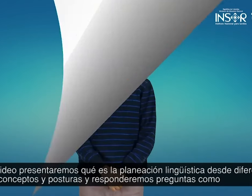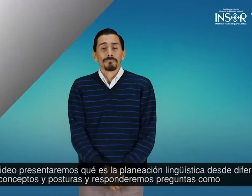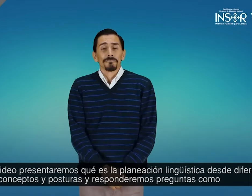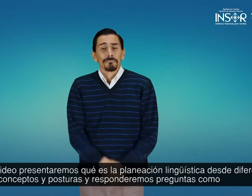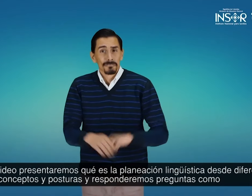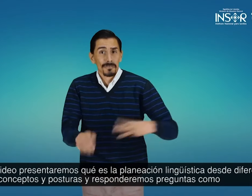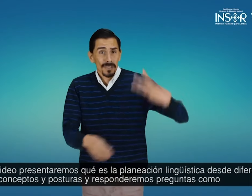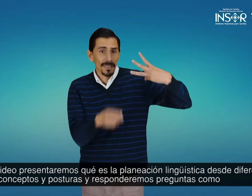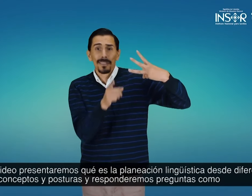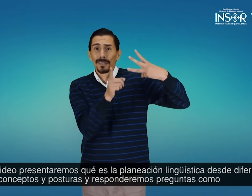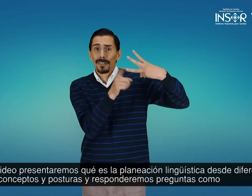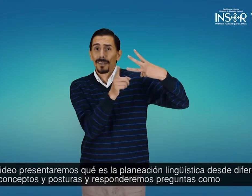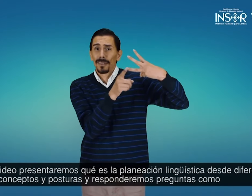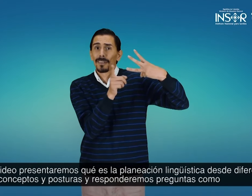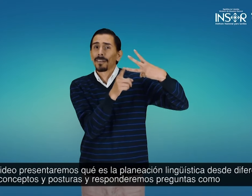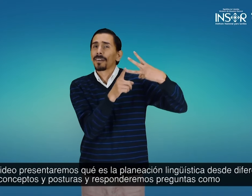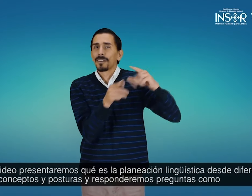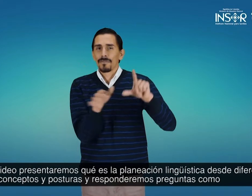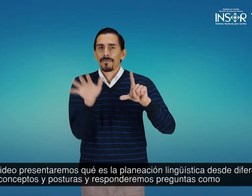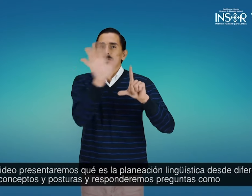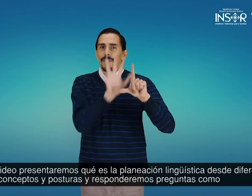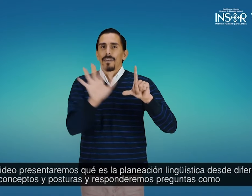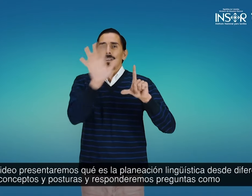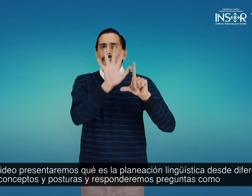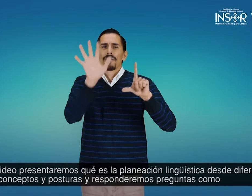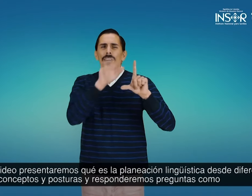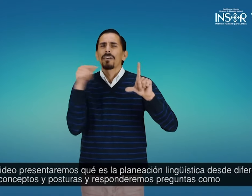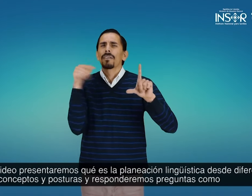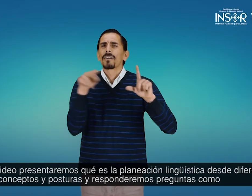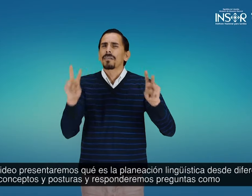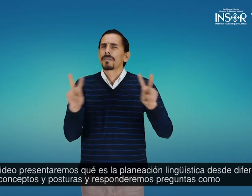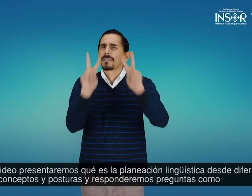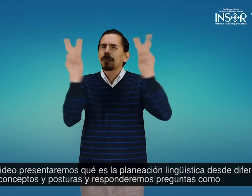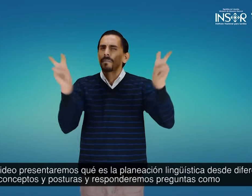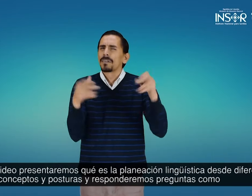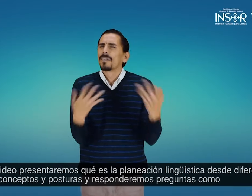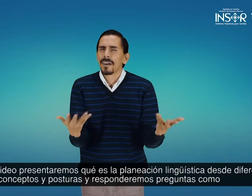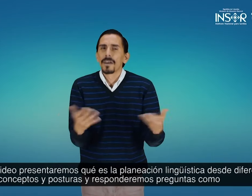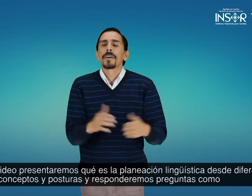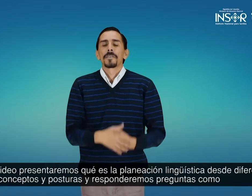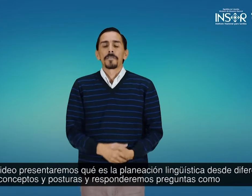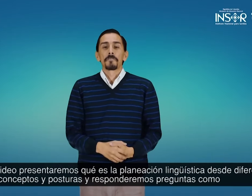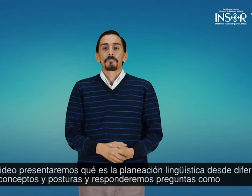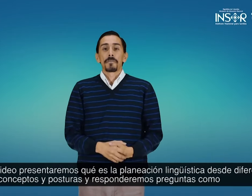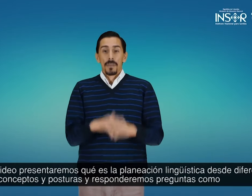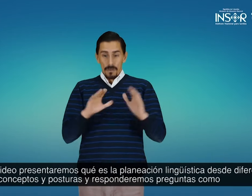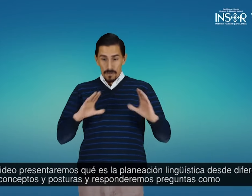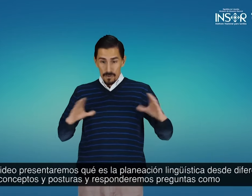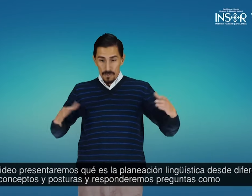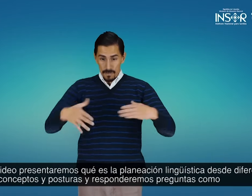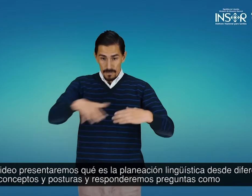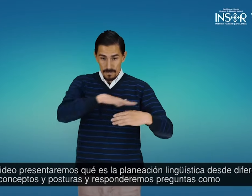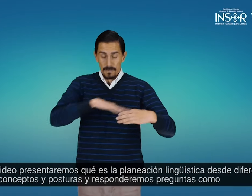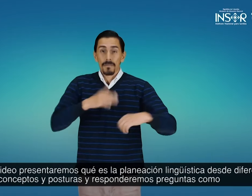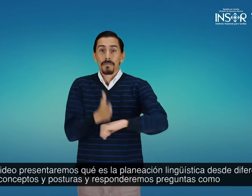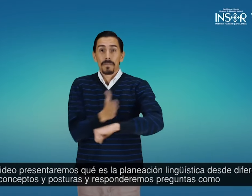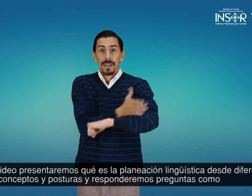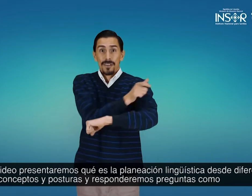En el tercer video presentaremos qué es la planeación lingüística desde diferentes